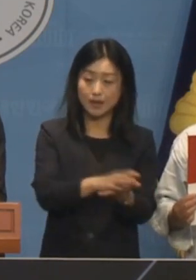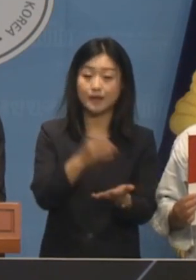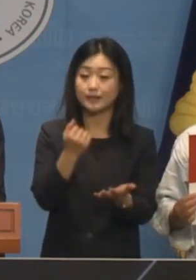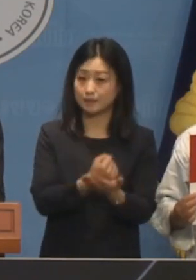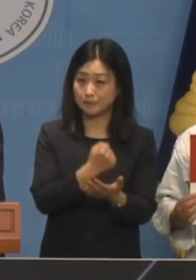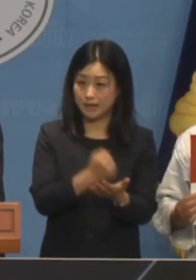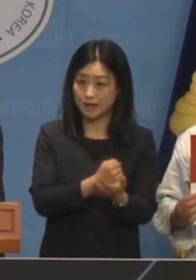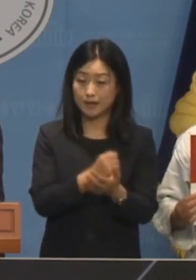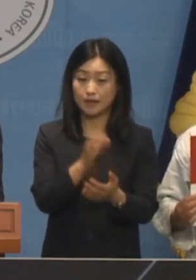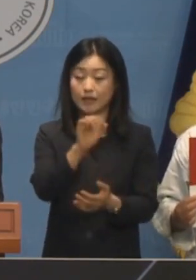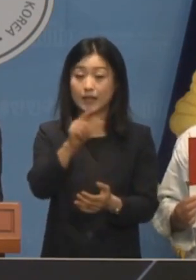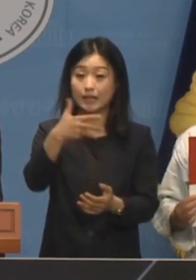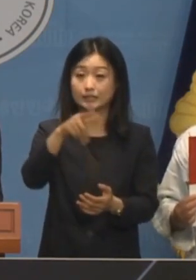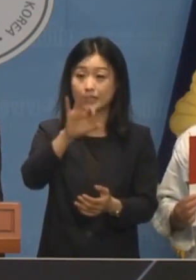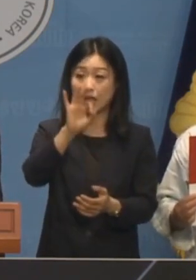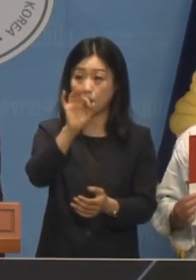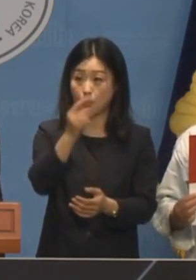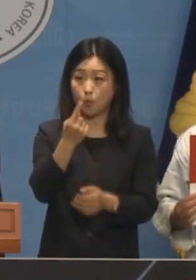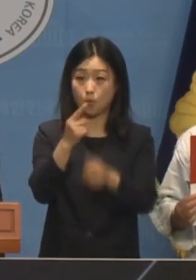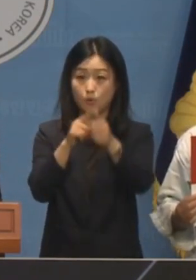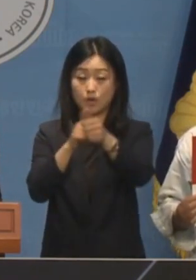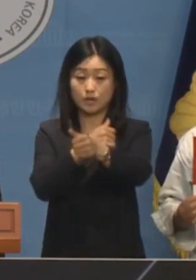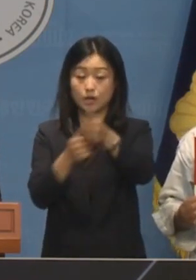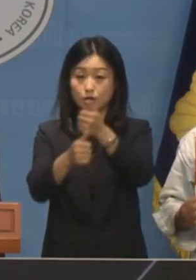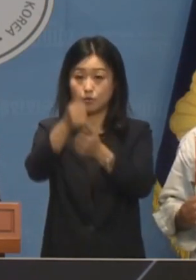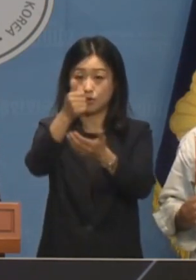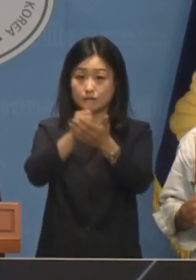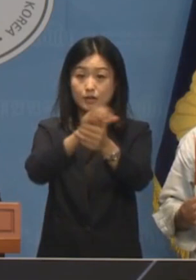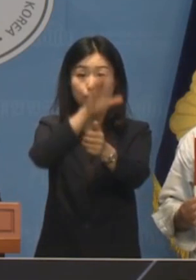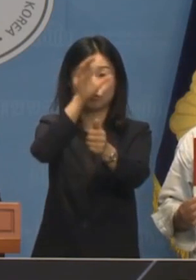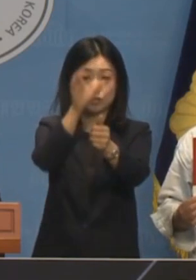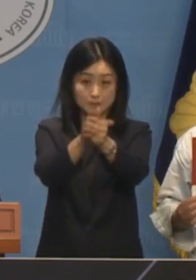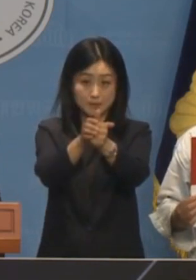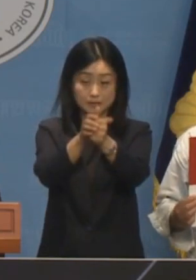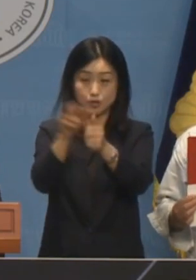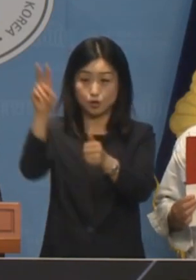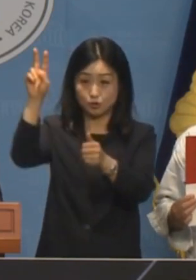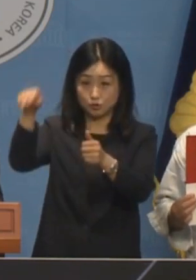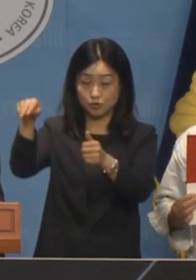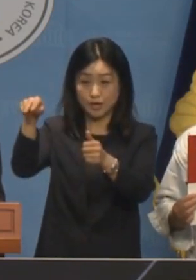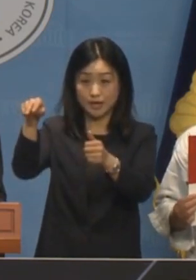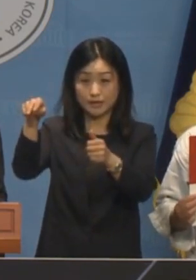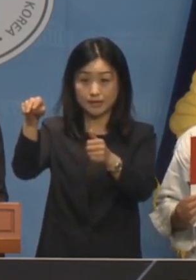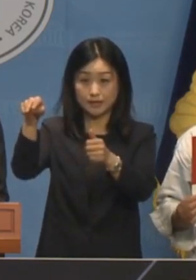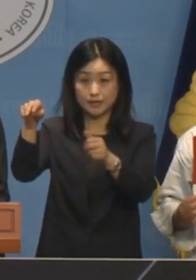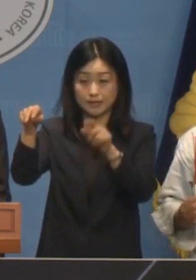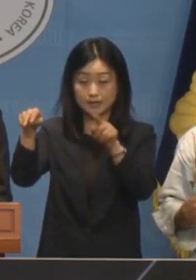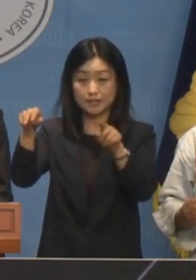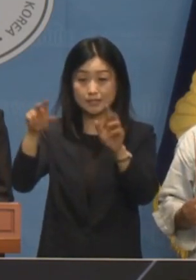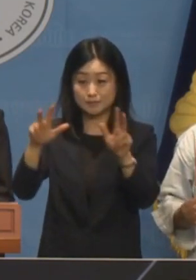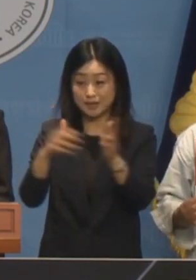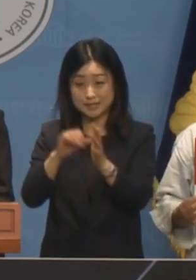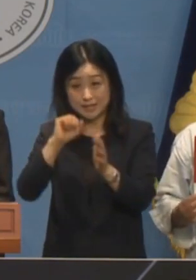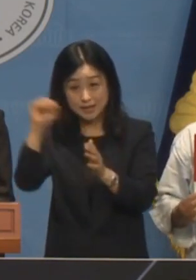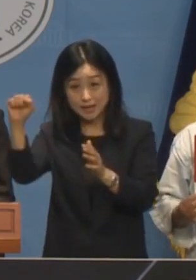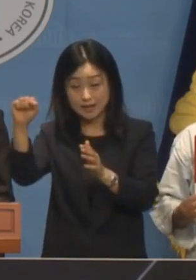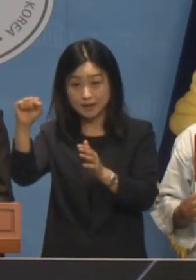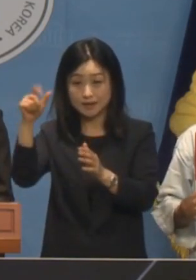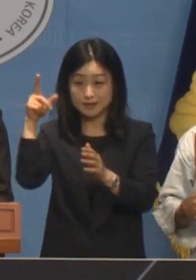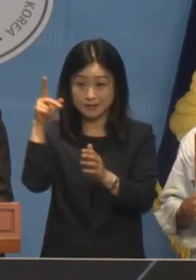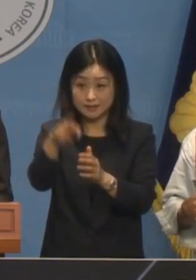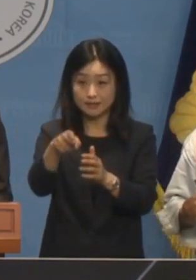개탄하며 안창호 후보자가 인권위원장에 취임하여 맹목적 유엔의 앞잡이 노릇을 해온 인권위를 정상화시켜줄 것을